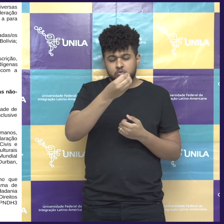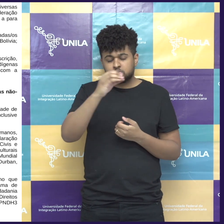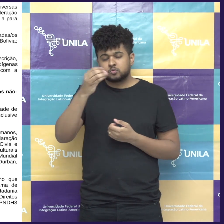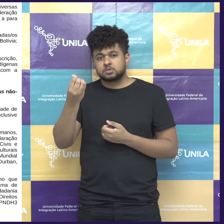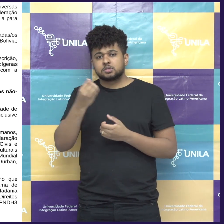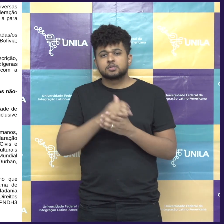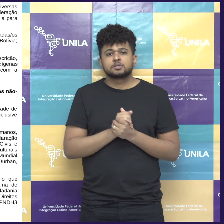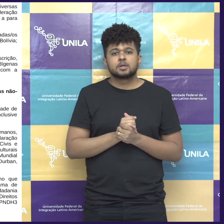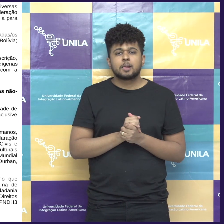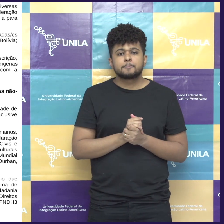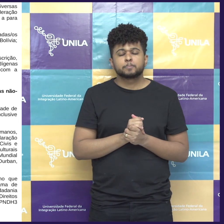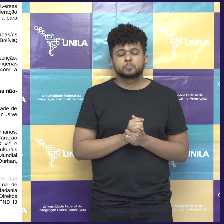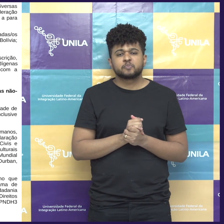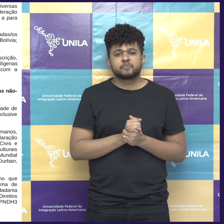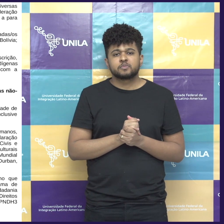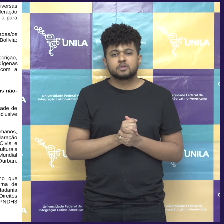2006.